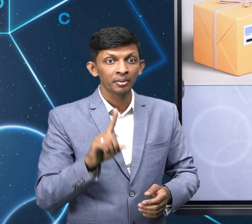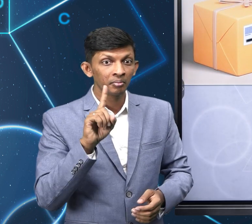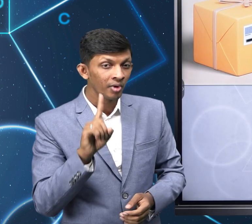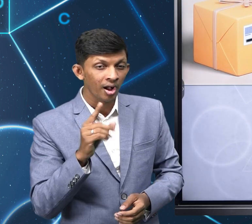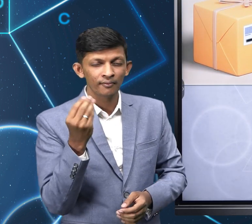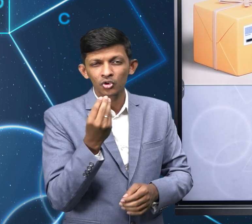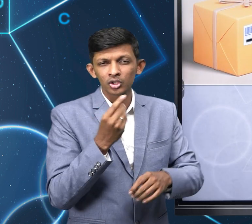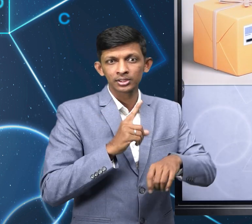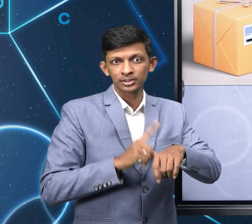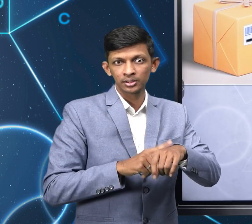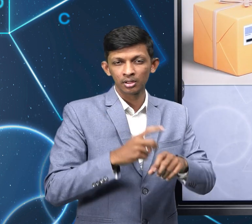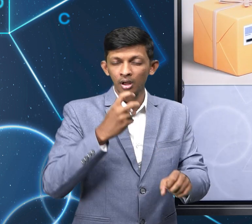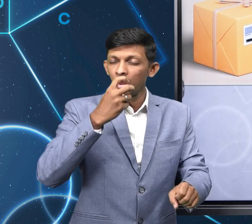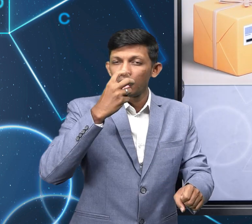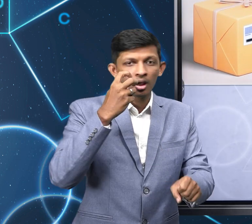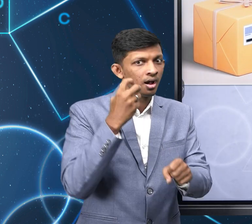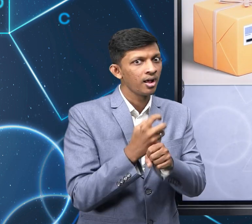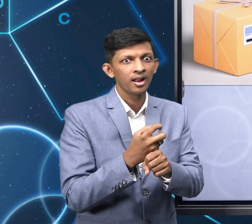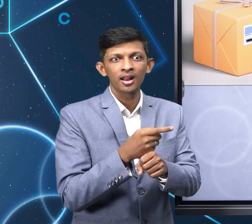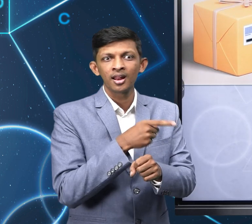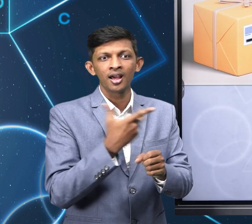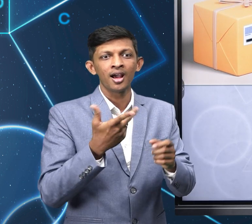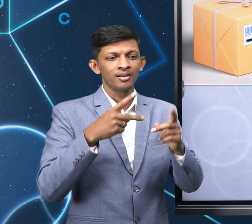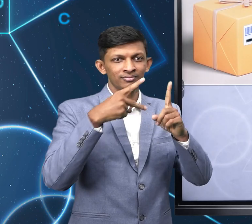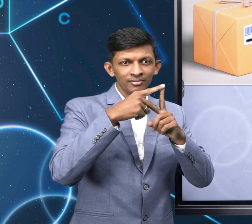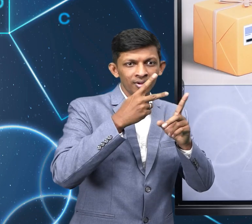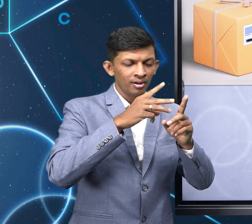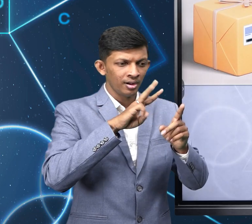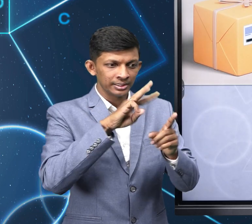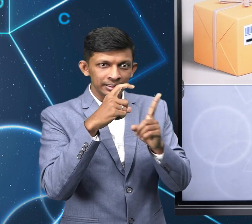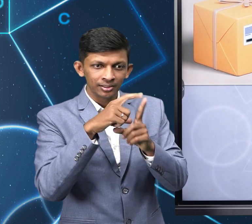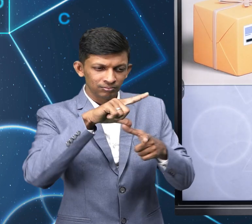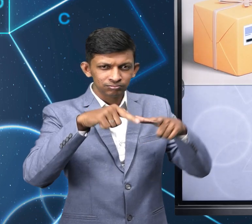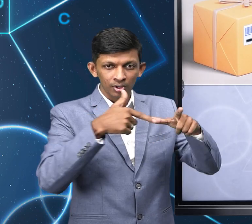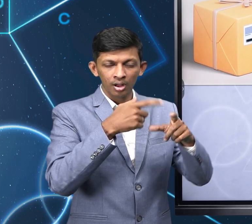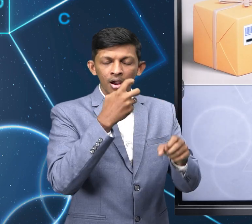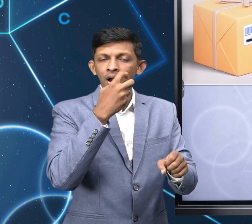परंतु कधी-कधी 3D मध्ये पूर्ण आकार पाहणे कठीण असते.